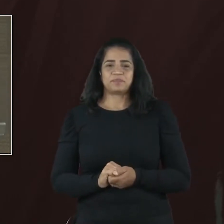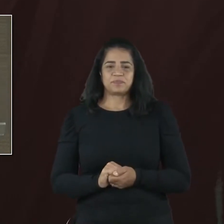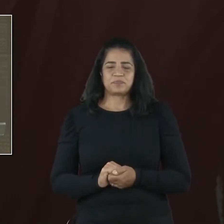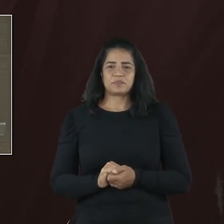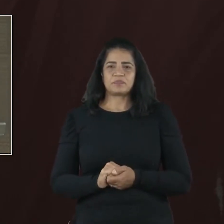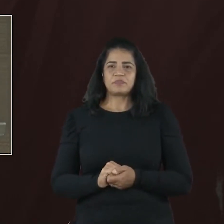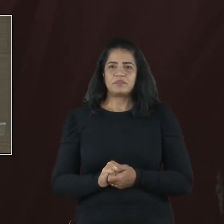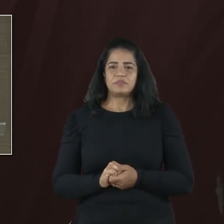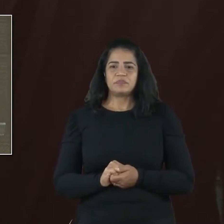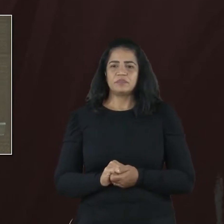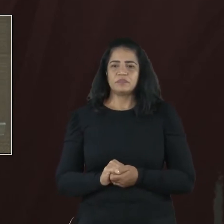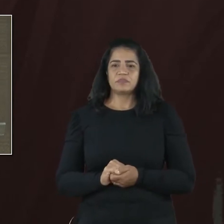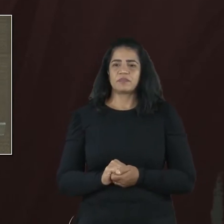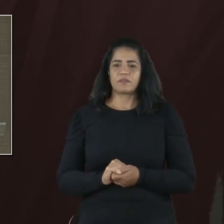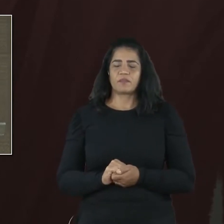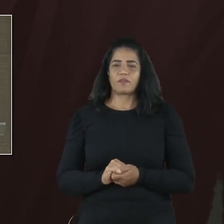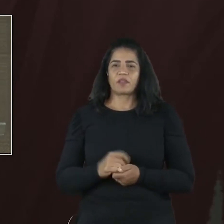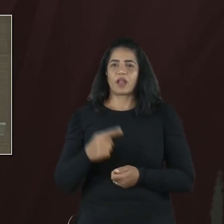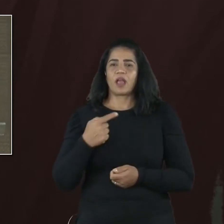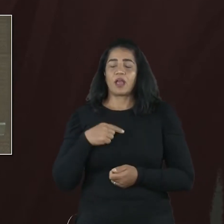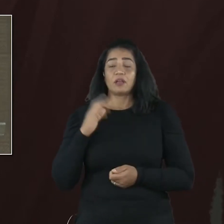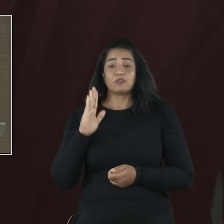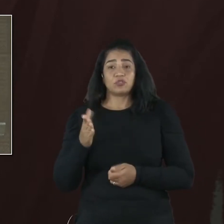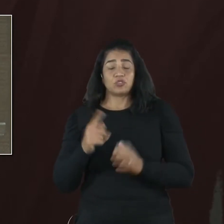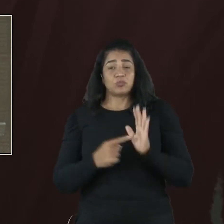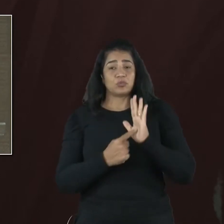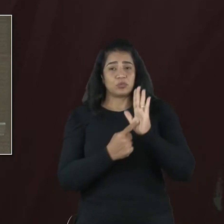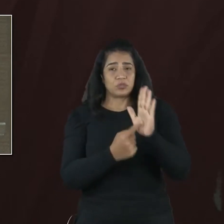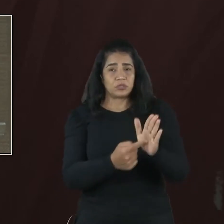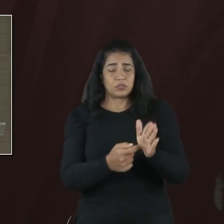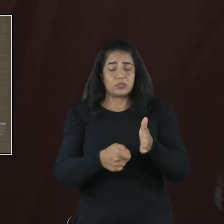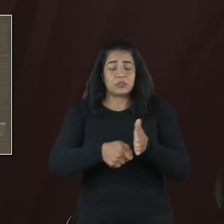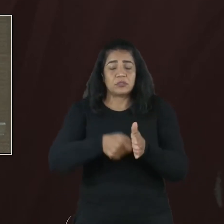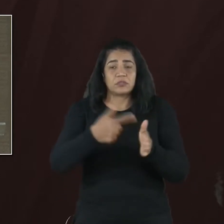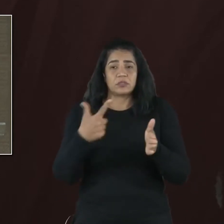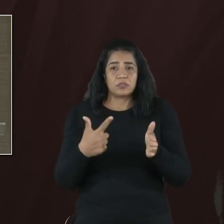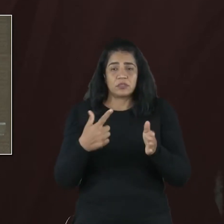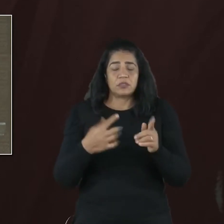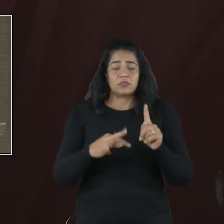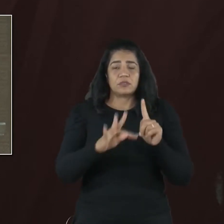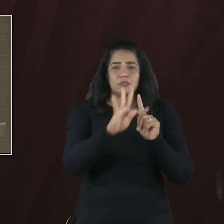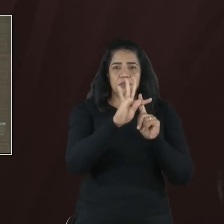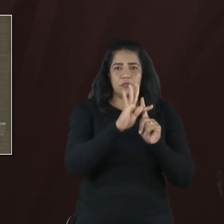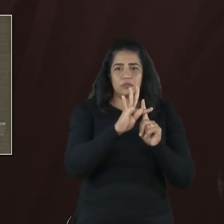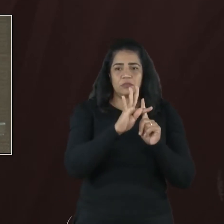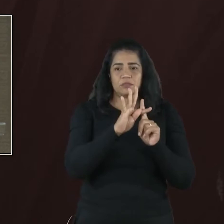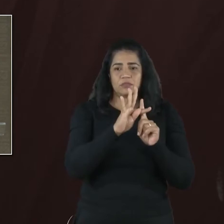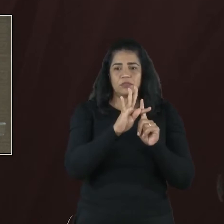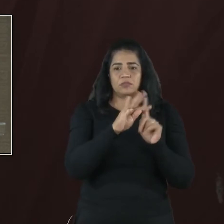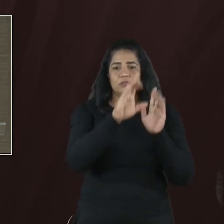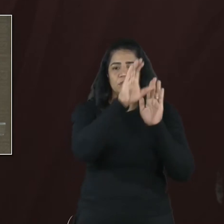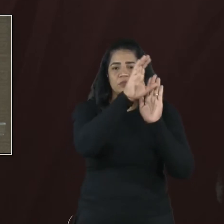entrado, como eu li já em 2 Timóteo. Vamos lá, 2 Timóteo capítulo...